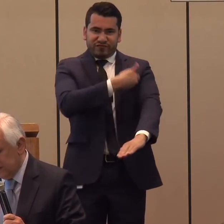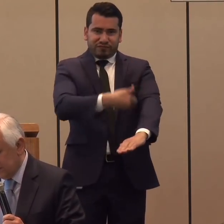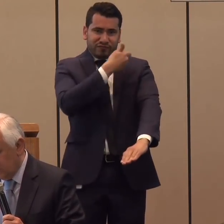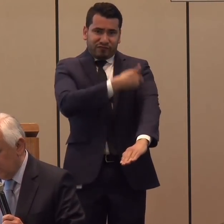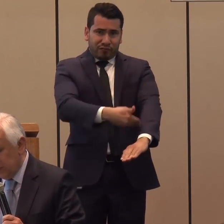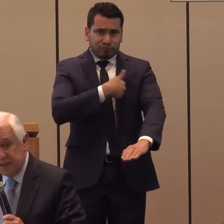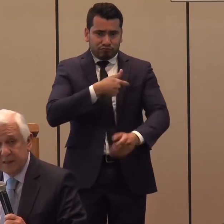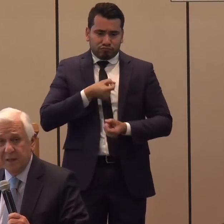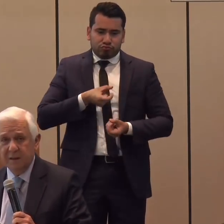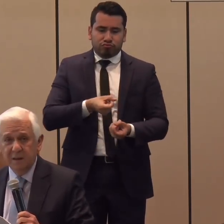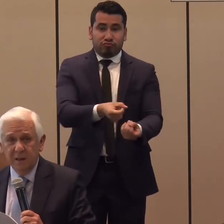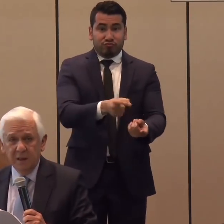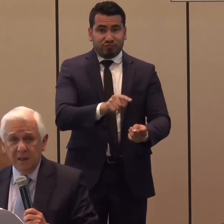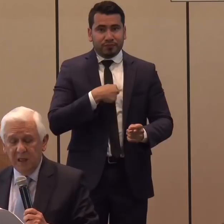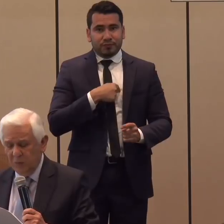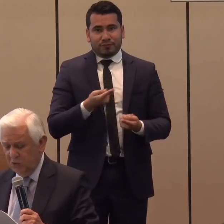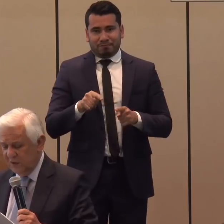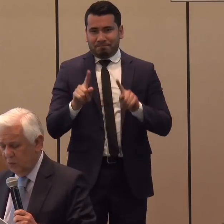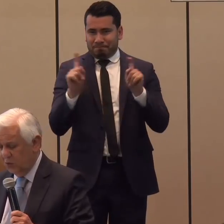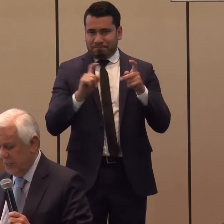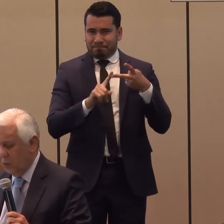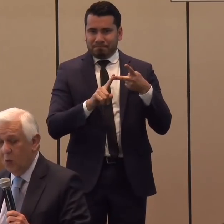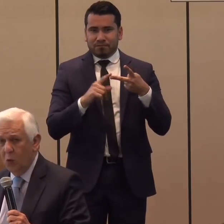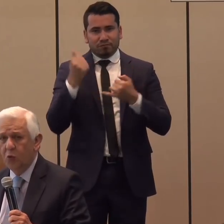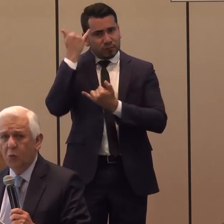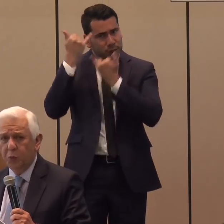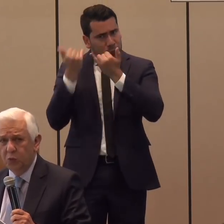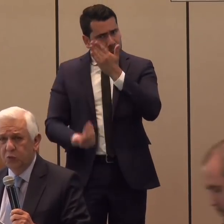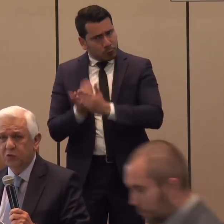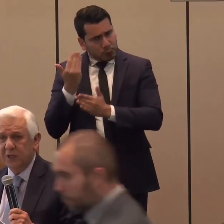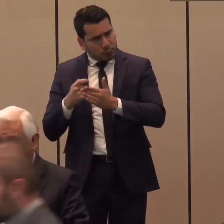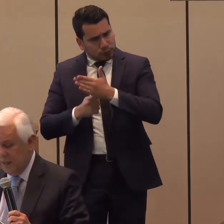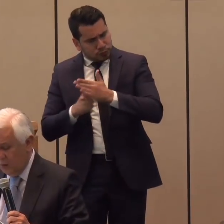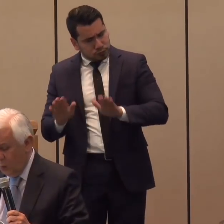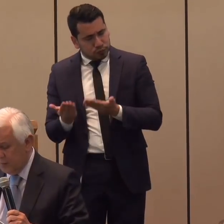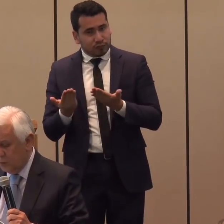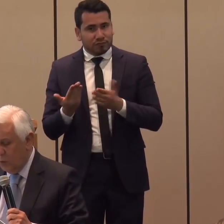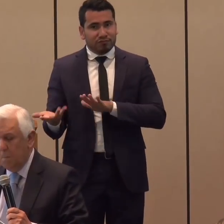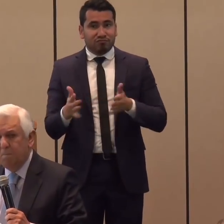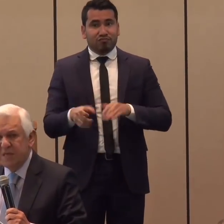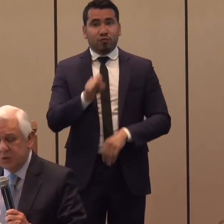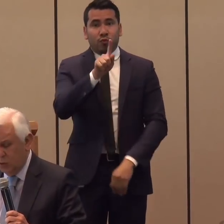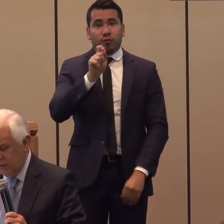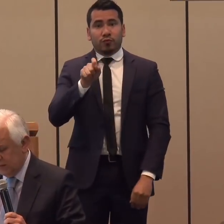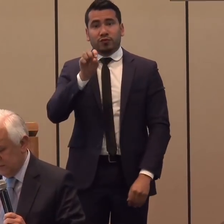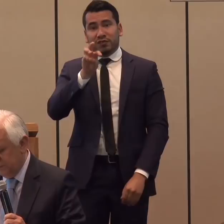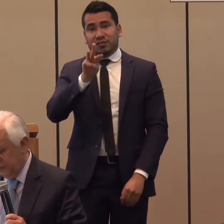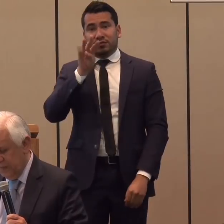en modernización empresarial hemos desembolsado 1.34